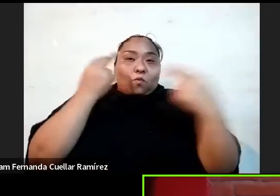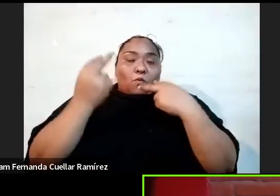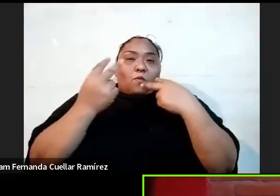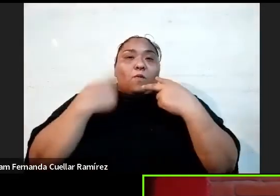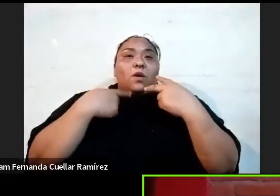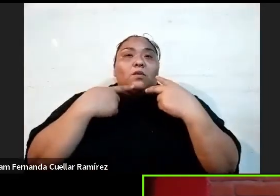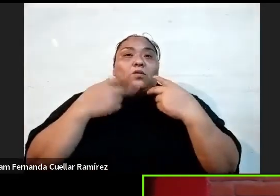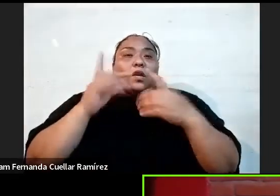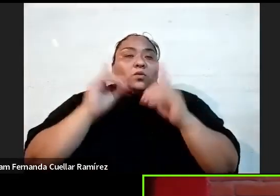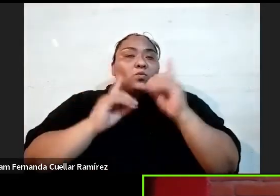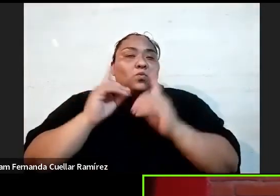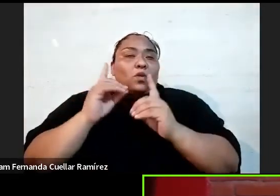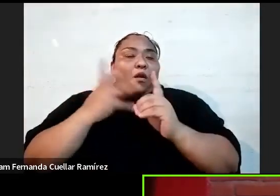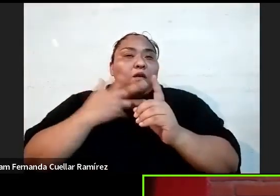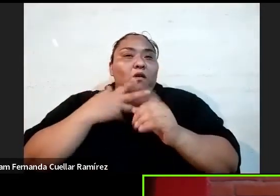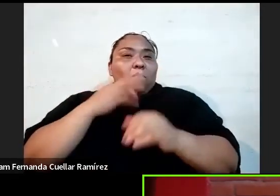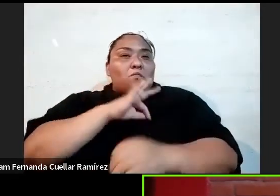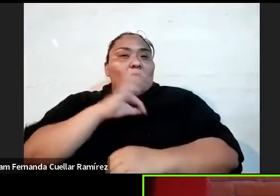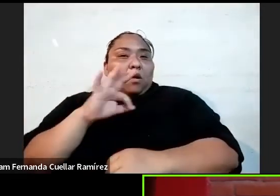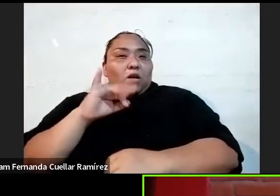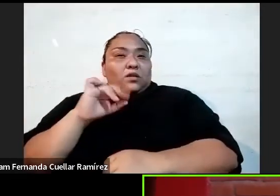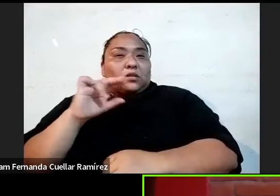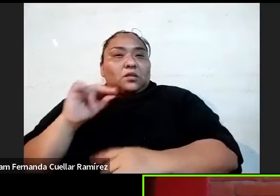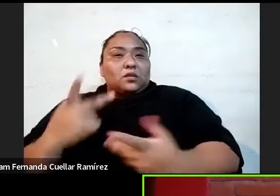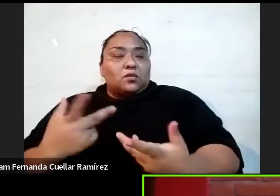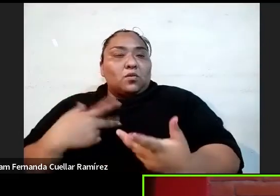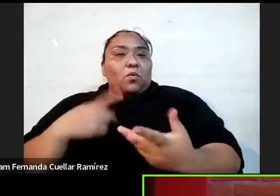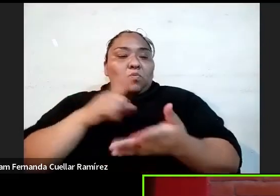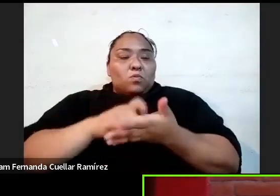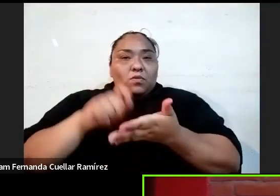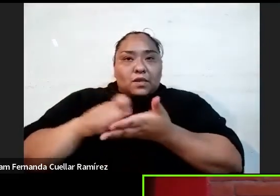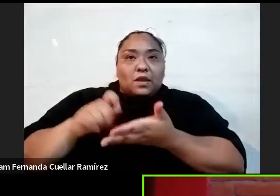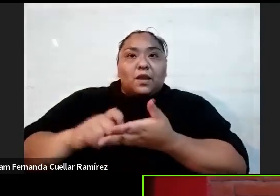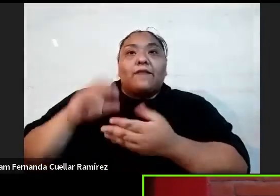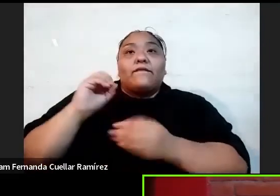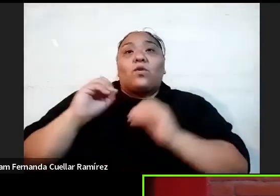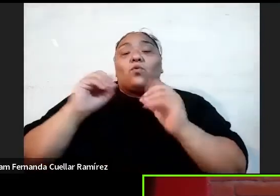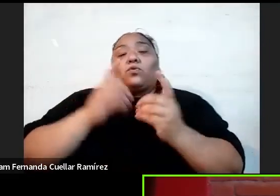escribir o desarrollarse en el mundo drag, pues que